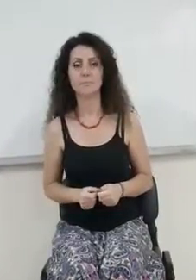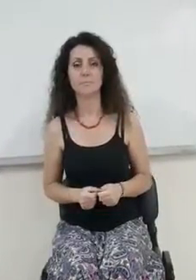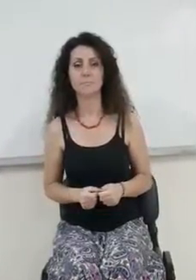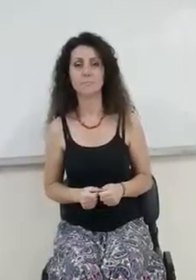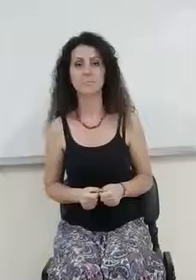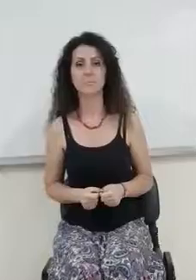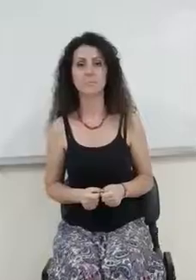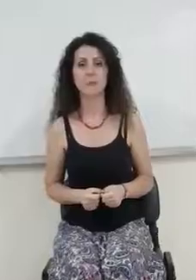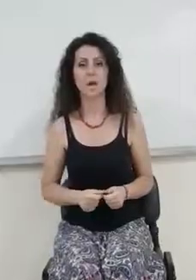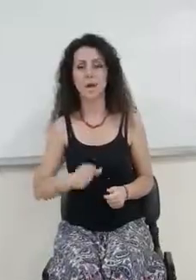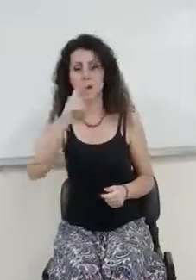İşçi,